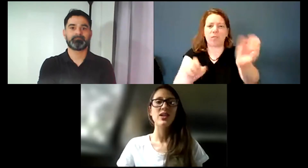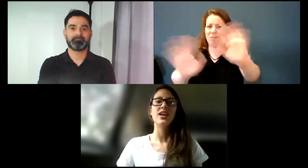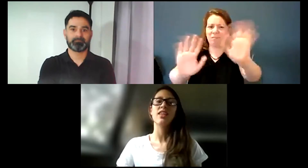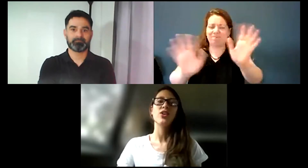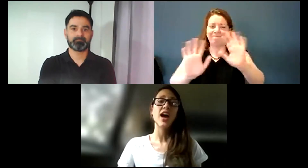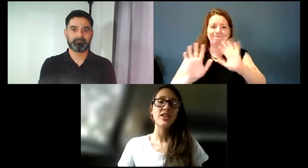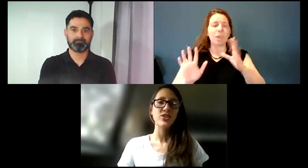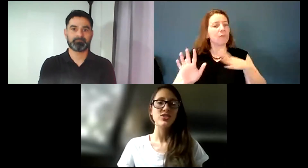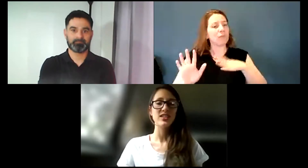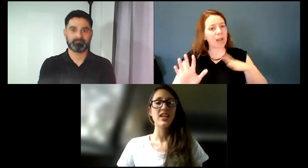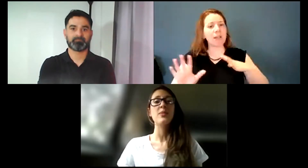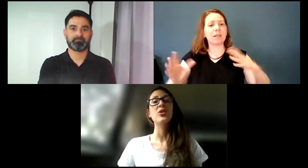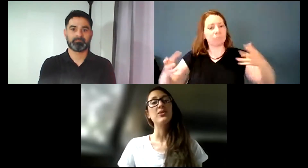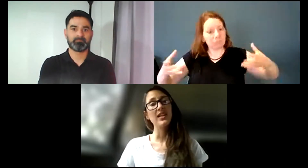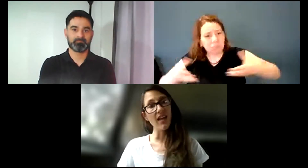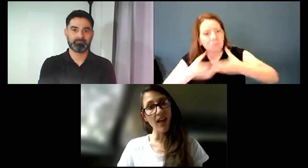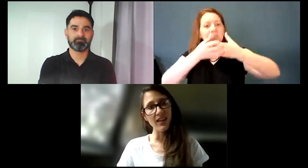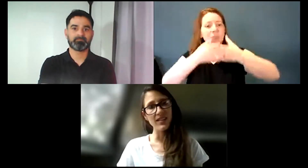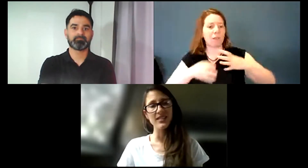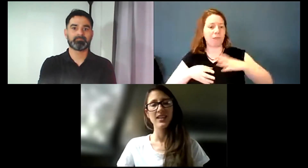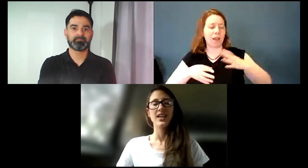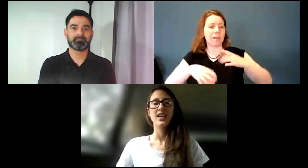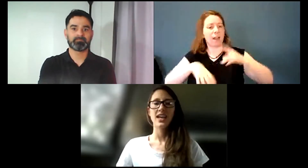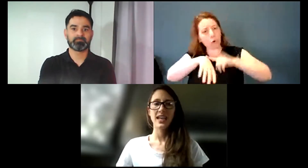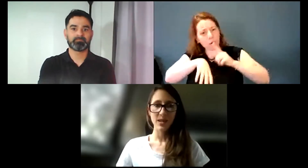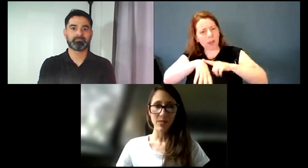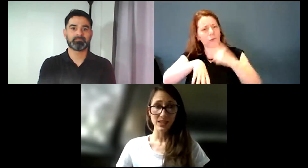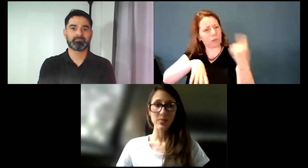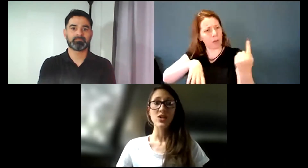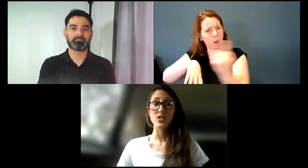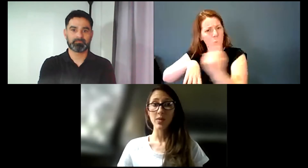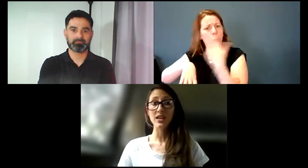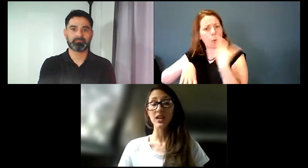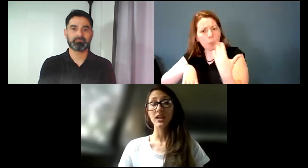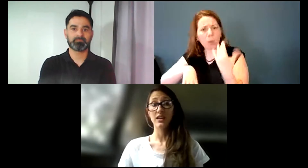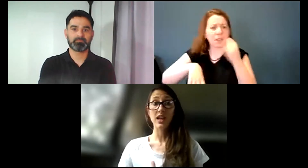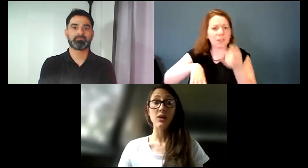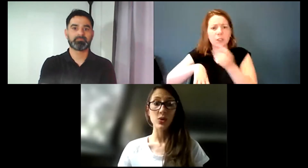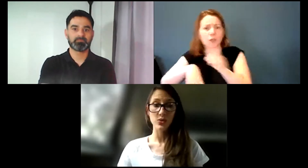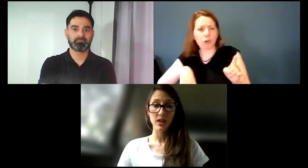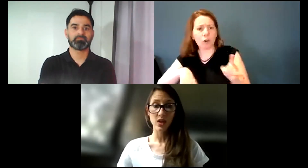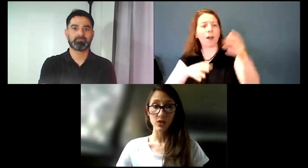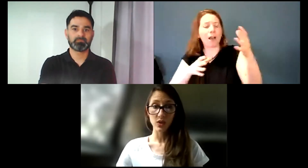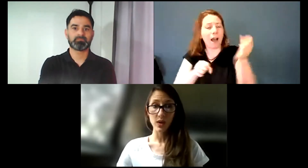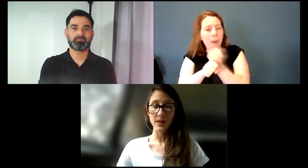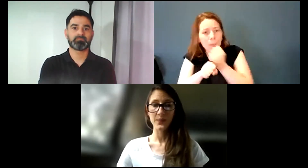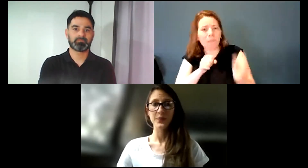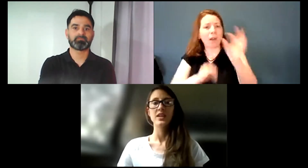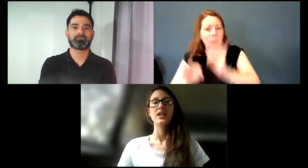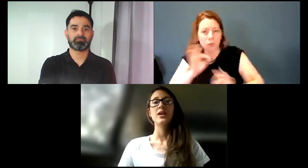hablar de horarios, de disponibilidades y demás. Pero sepan que está la voluntad de continuar, que